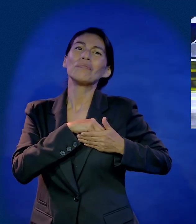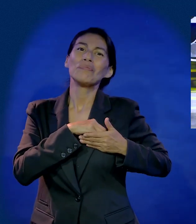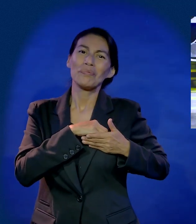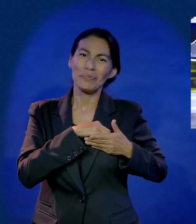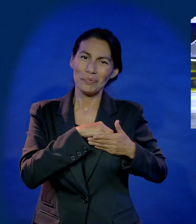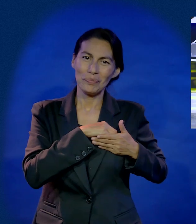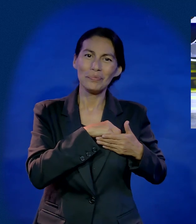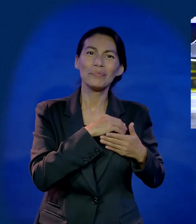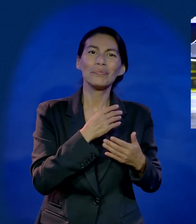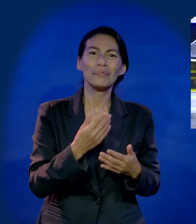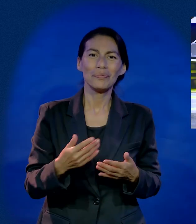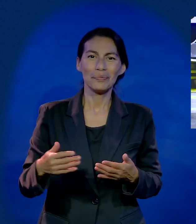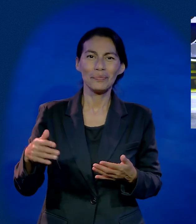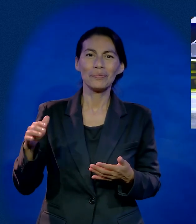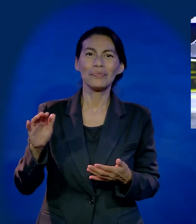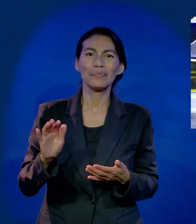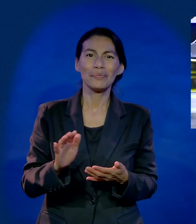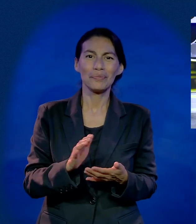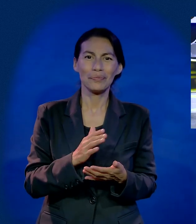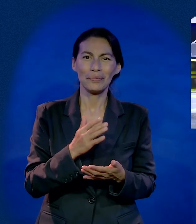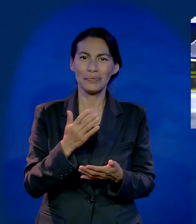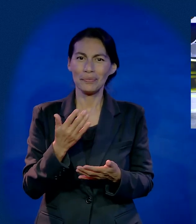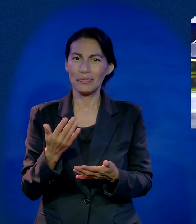corazón y Él entrará.